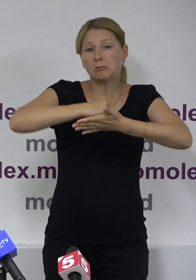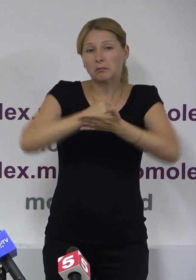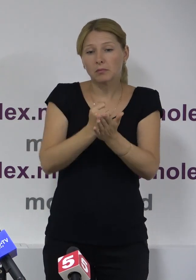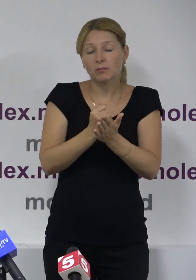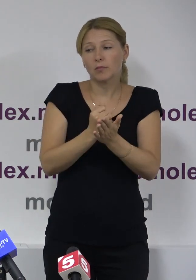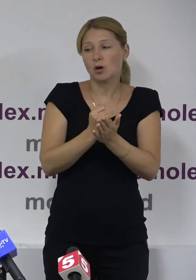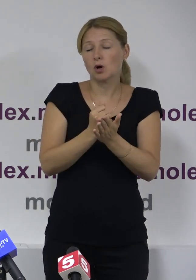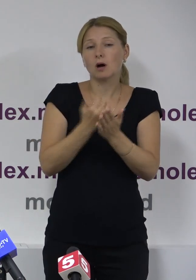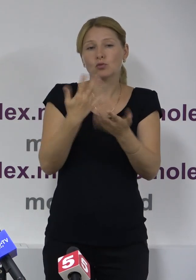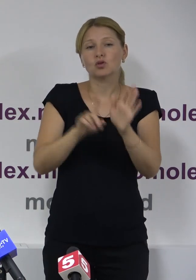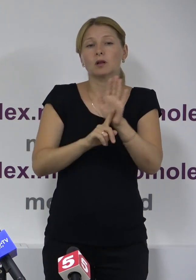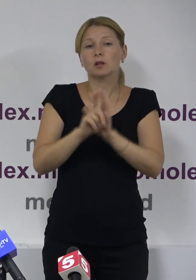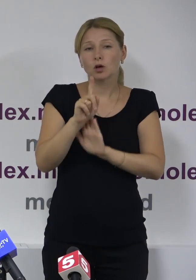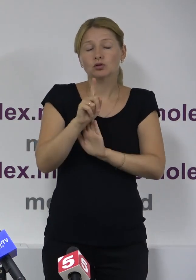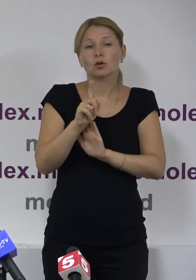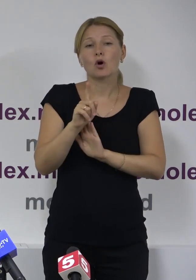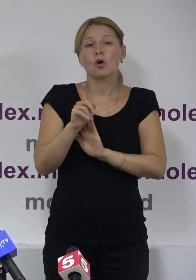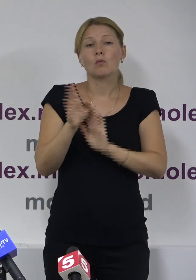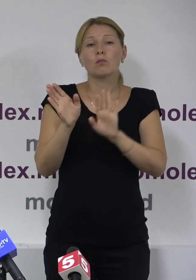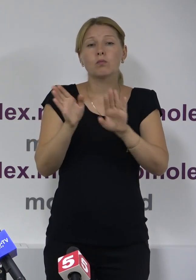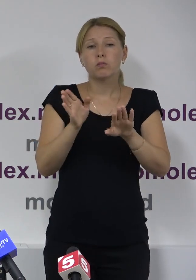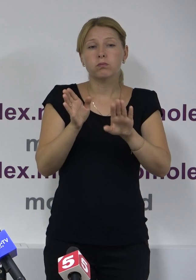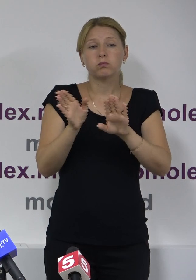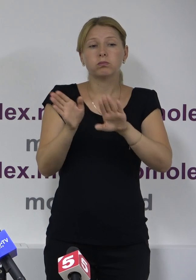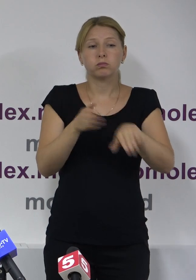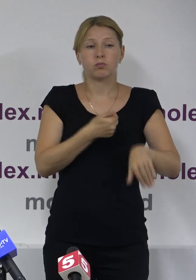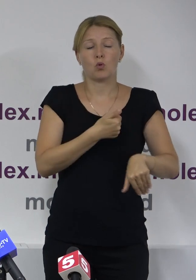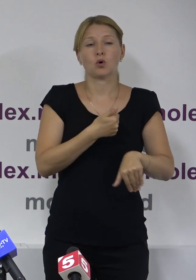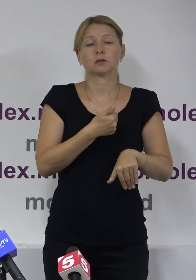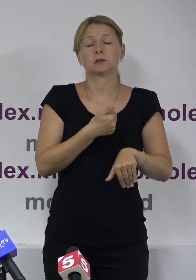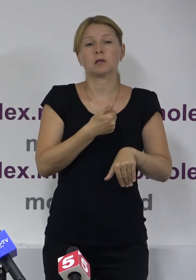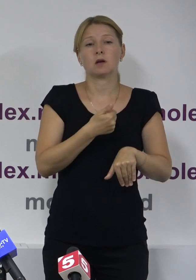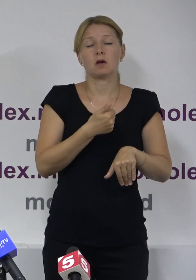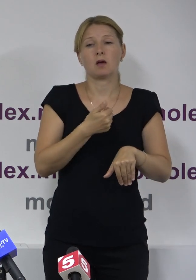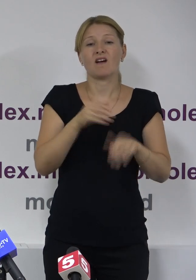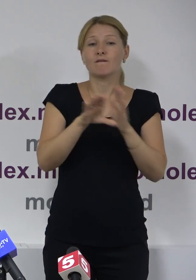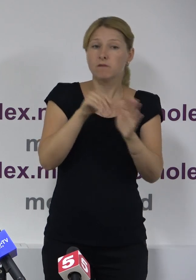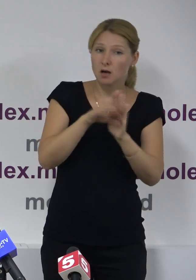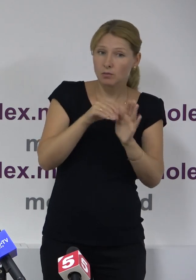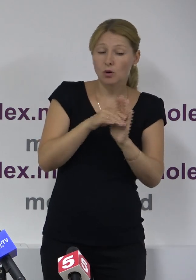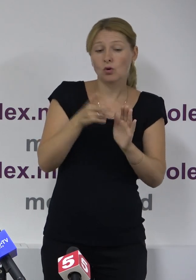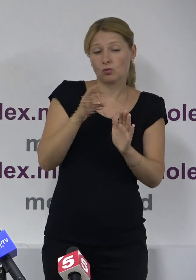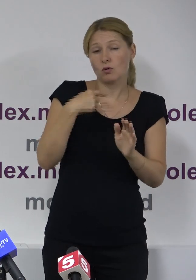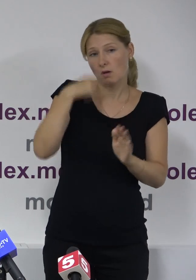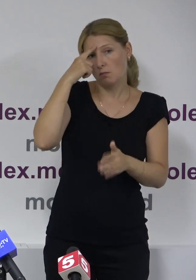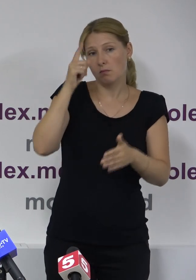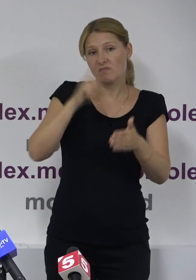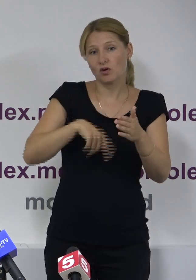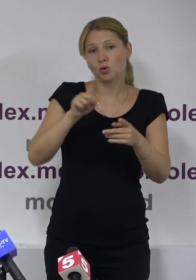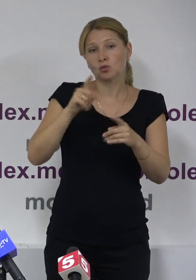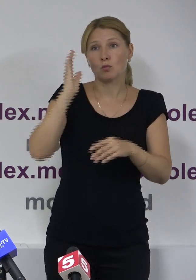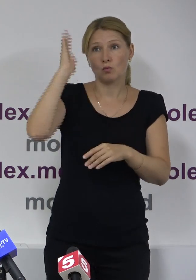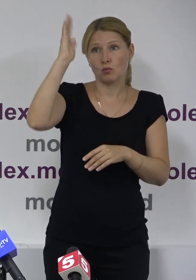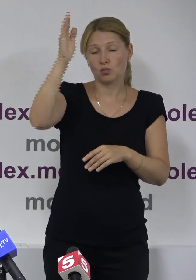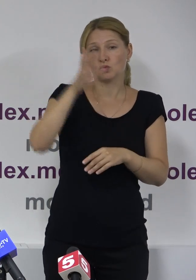începerea perioadei electorale, dar și a instrucțiunilor relevante. Înțelegem că în următoarea perioadă vor demara procedurile